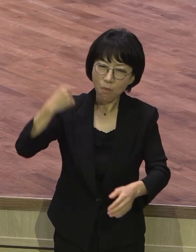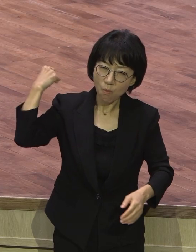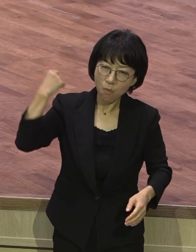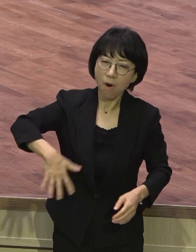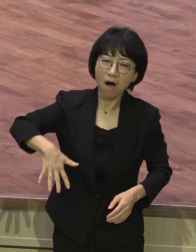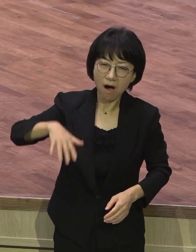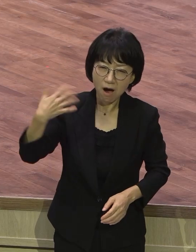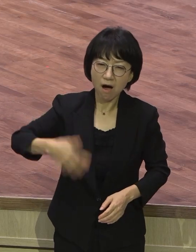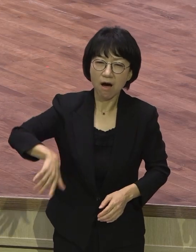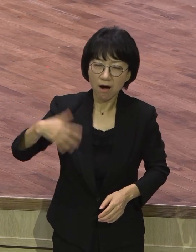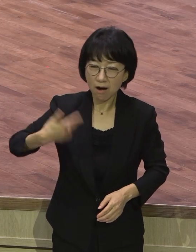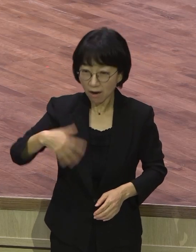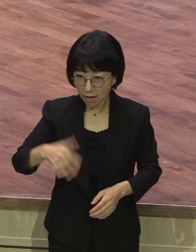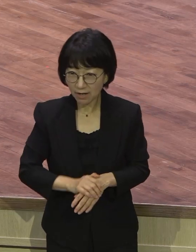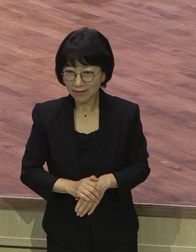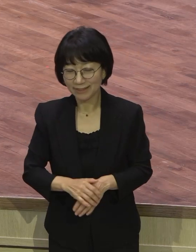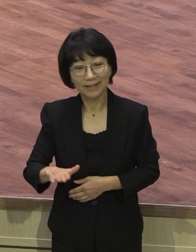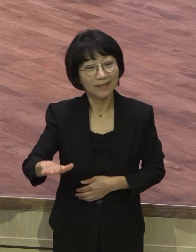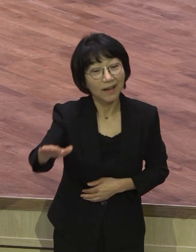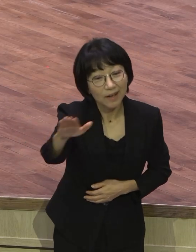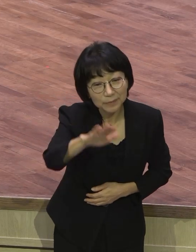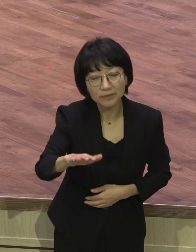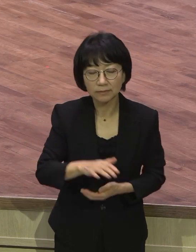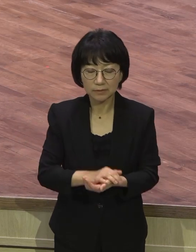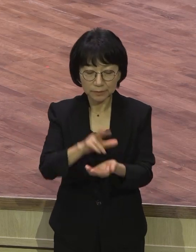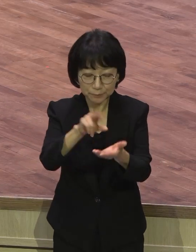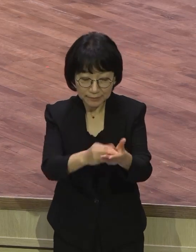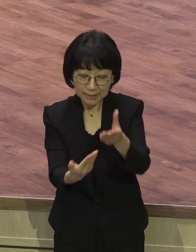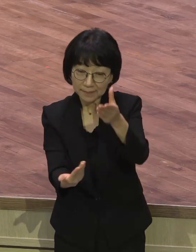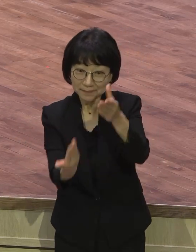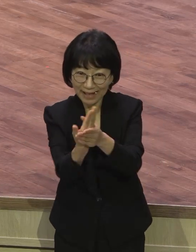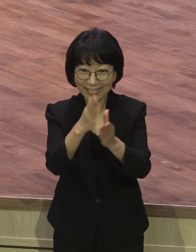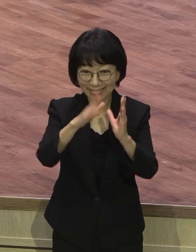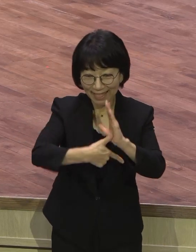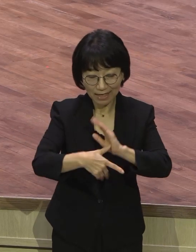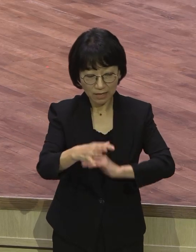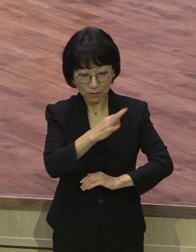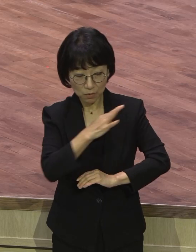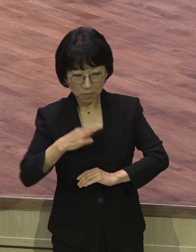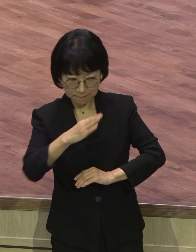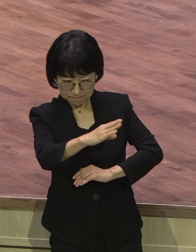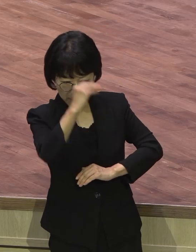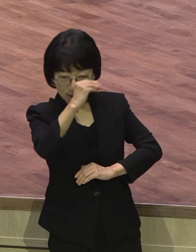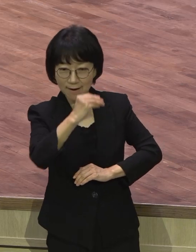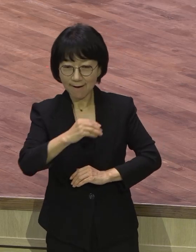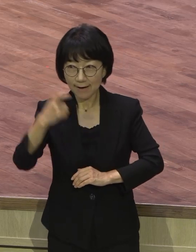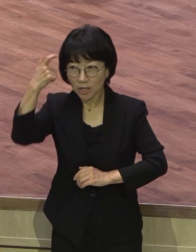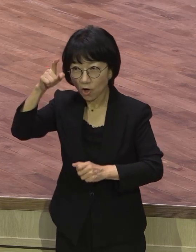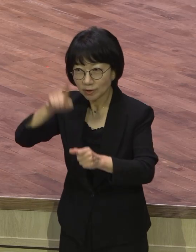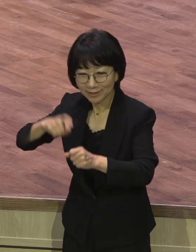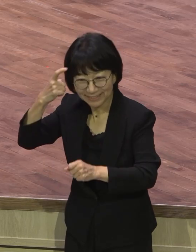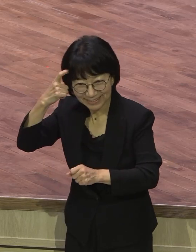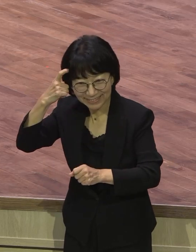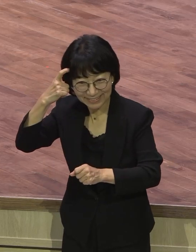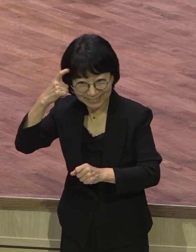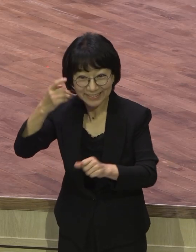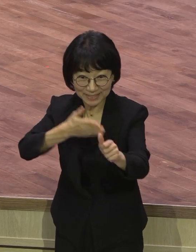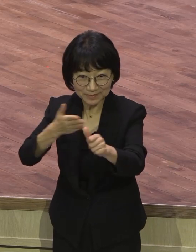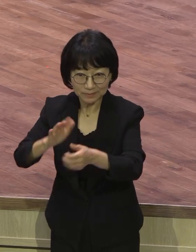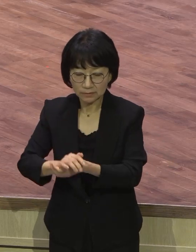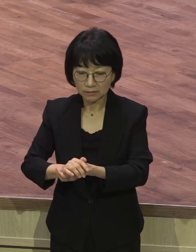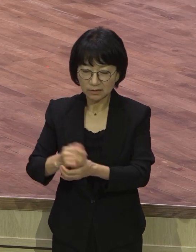여러분에게 인생의 광풍이 덜에 닥쳤을 때 욕처럼 영적 해석하시 바랍니다 마누라로 원망한 것이